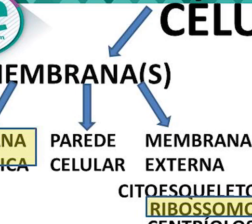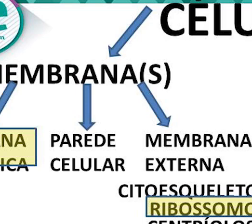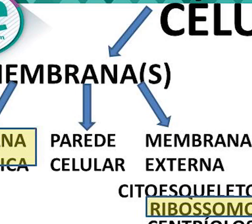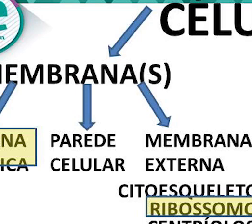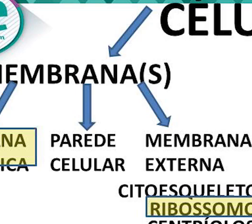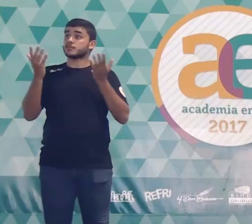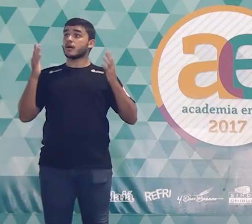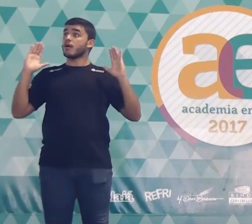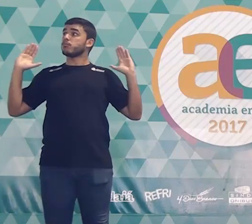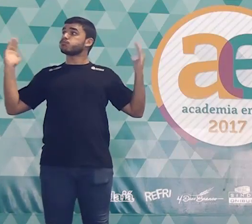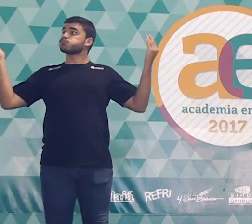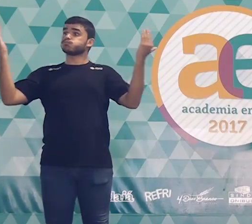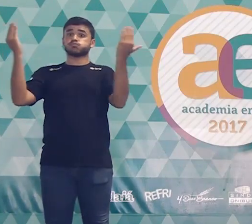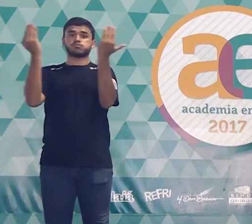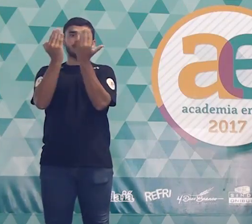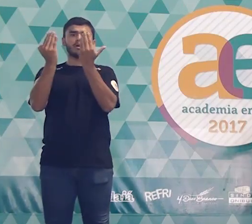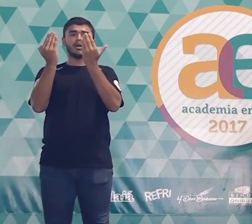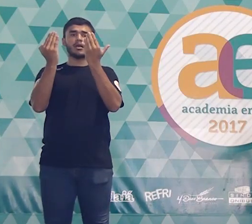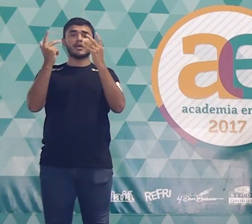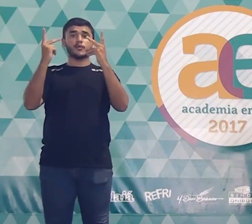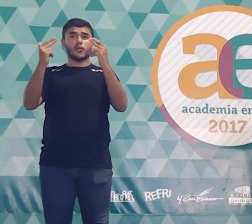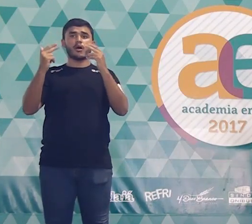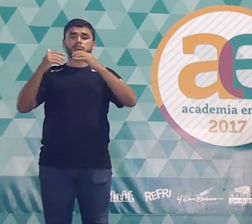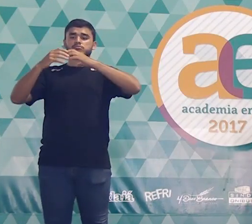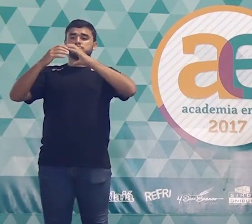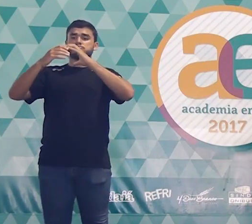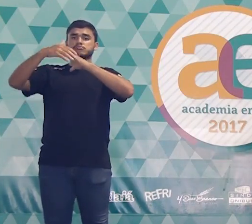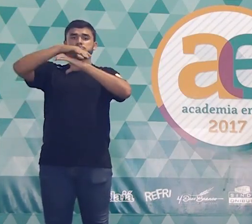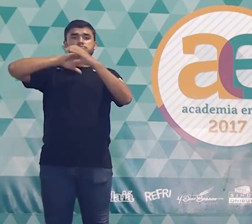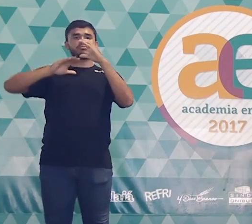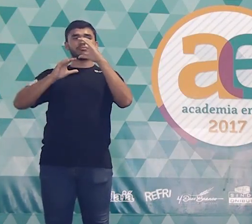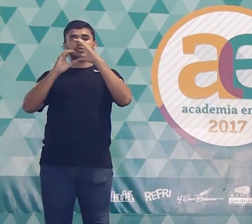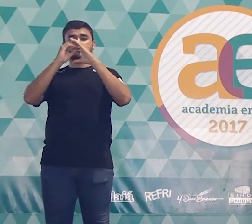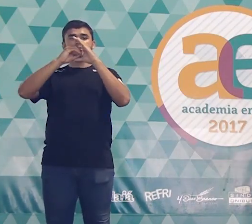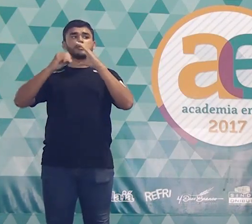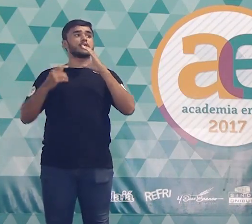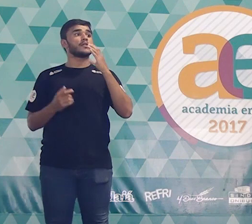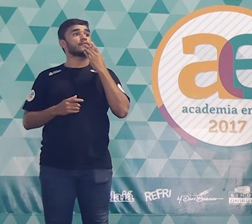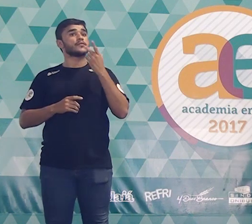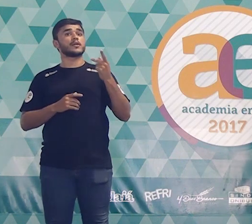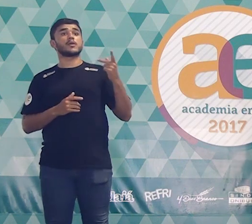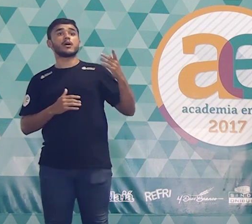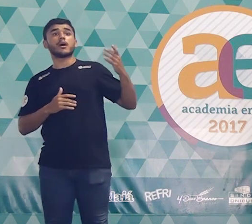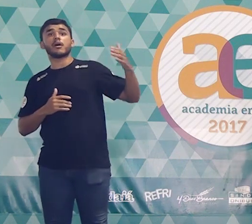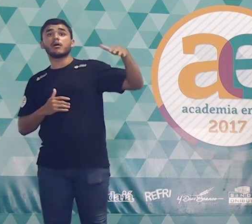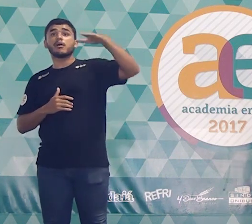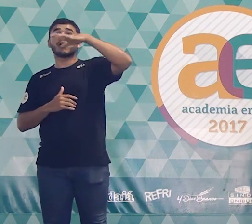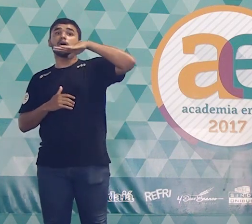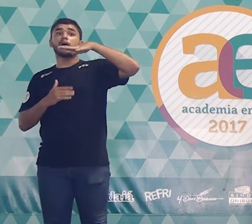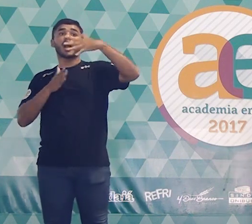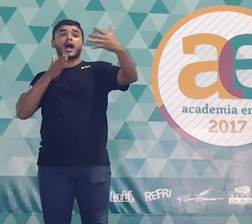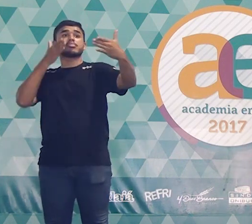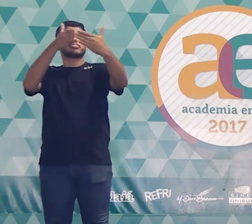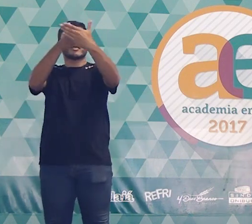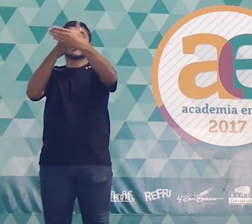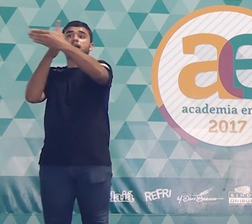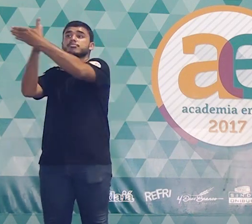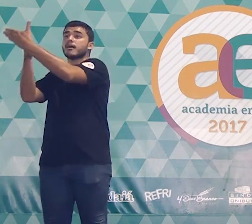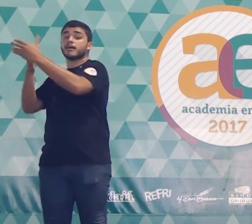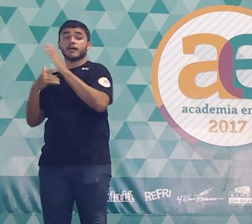dessa unidade, né? Então, Rodrigo, até onde vai o limite do Paulo Sarasate? Até este muro. Então, a